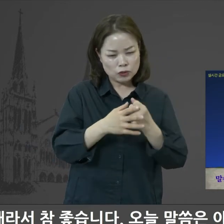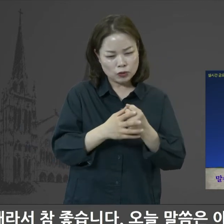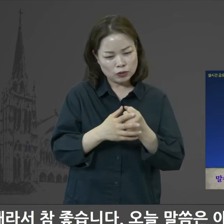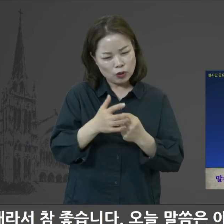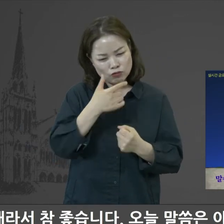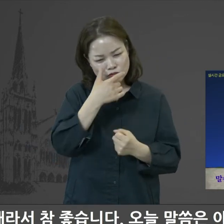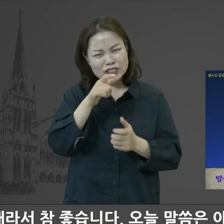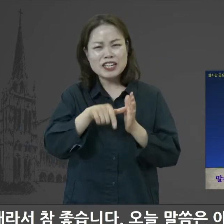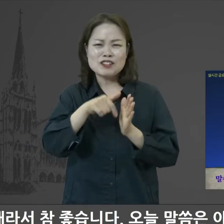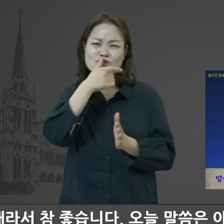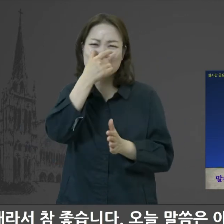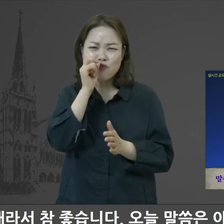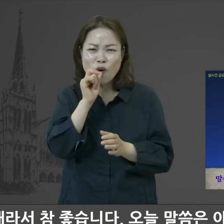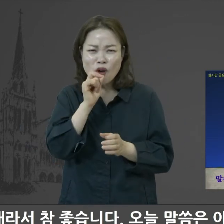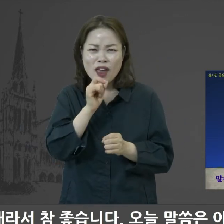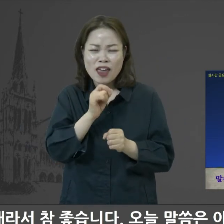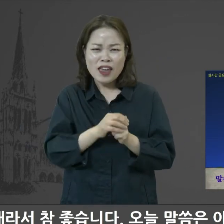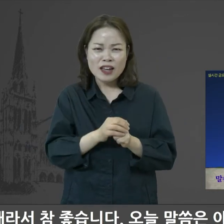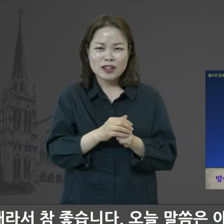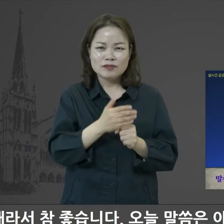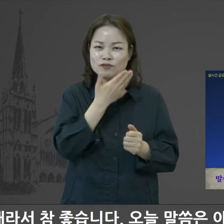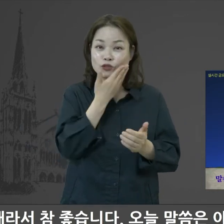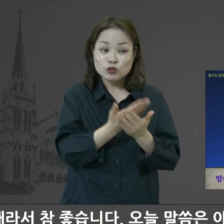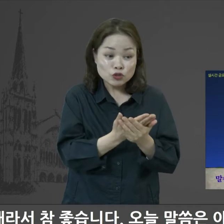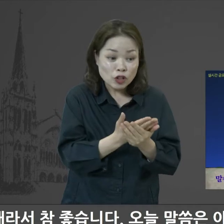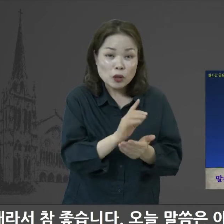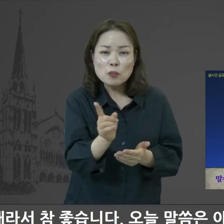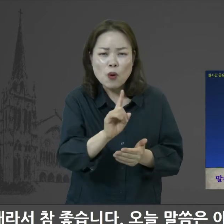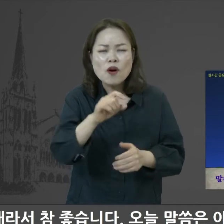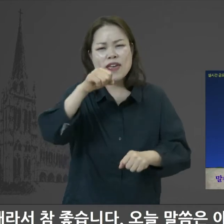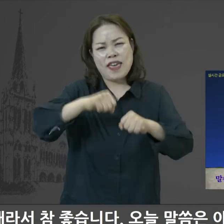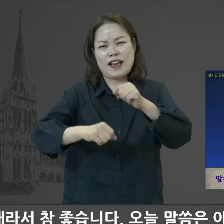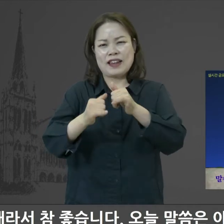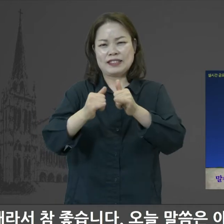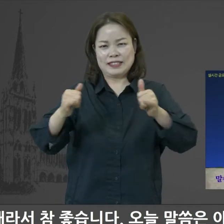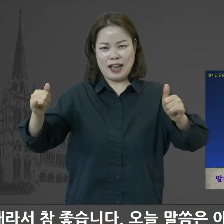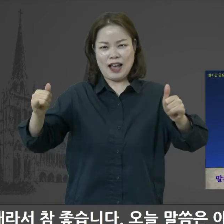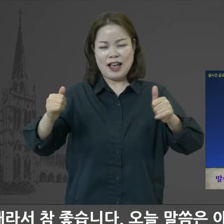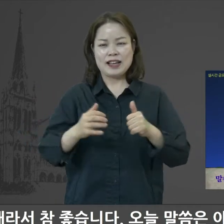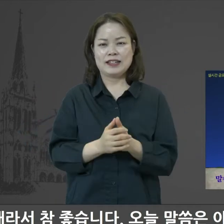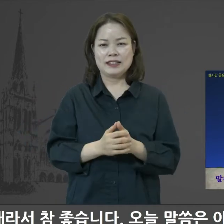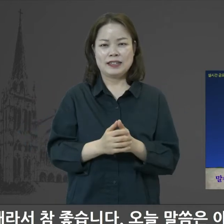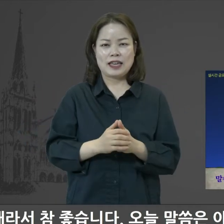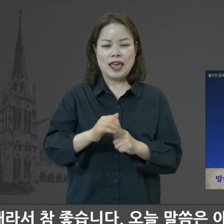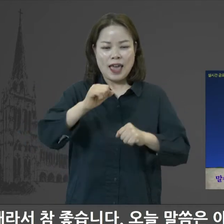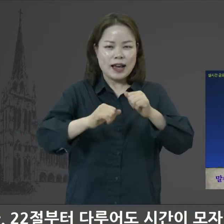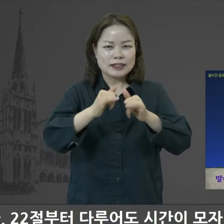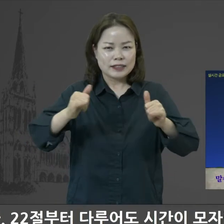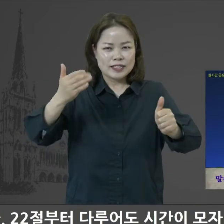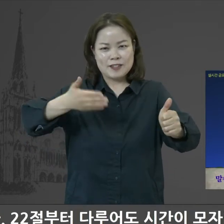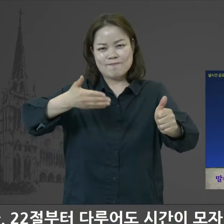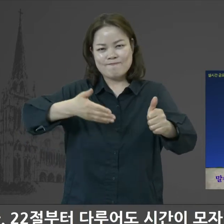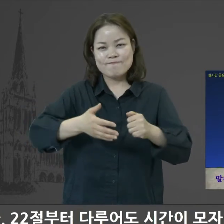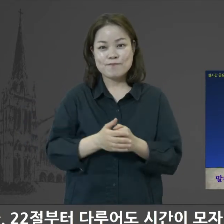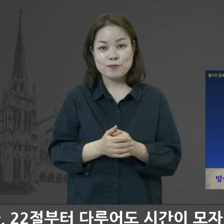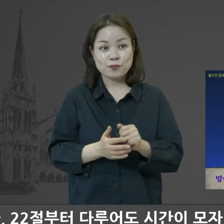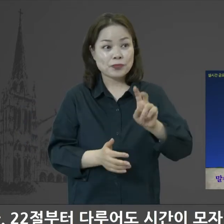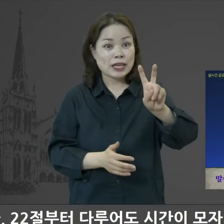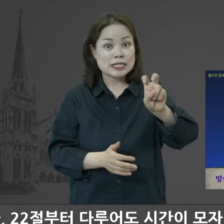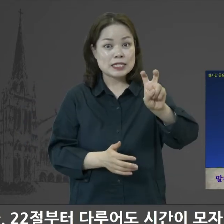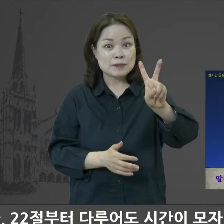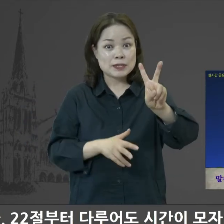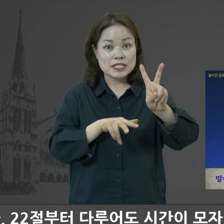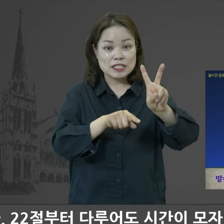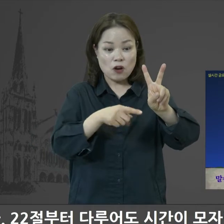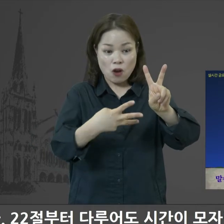것 같습니다. 말씀의 요지는 행하는 자가 되자는 거죠. 행하는 자가 되자는 겁니다. 22절이